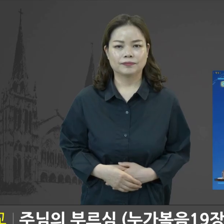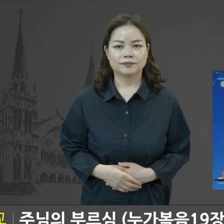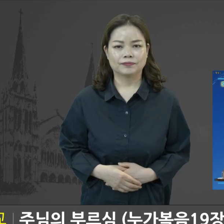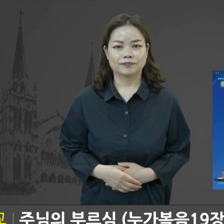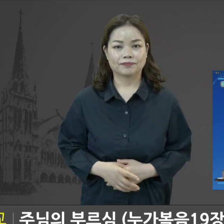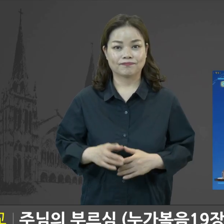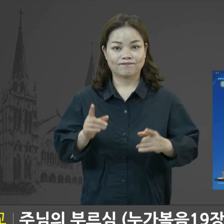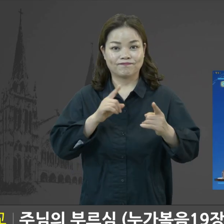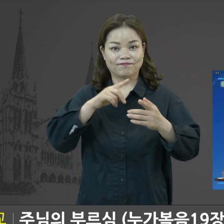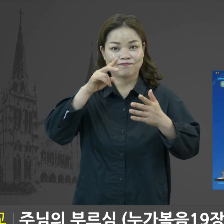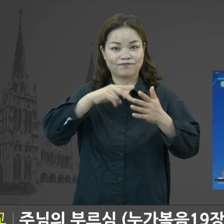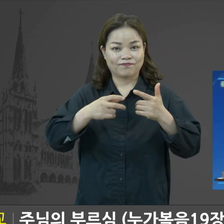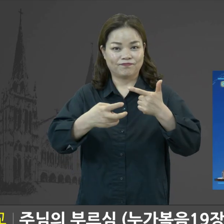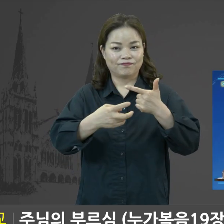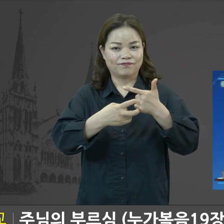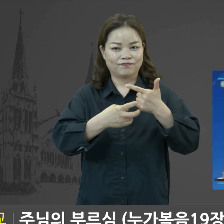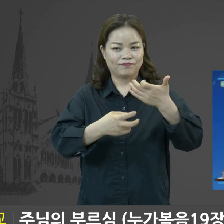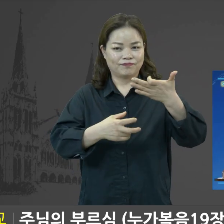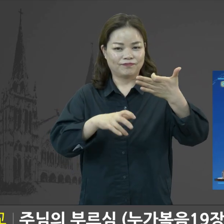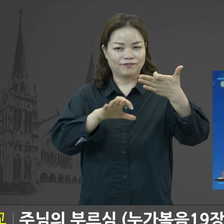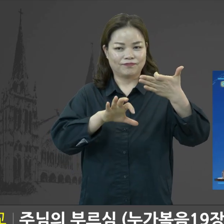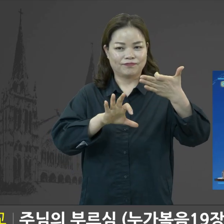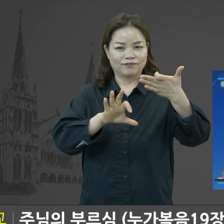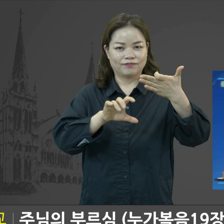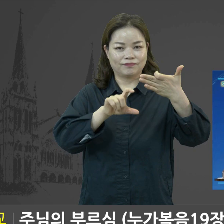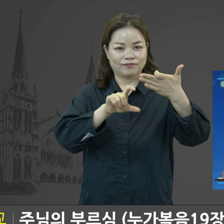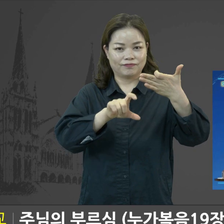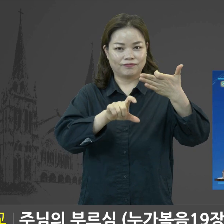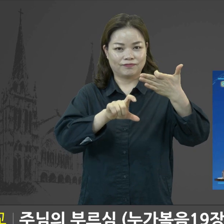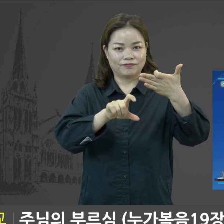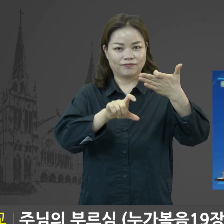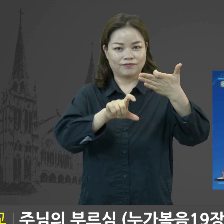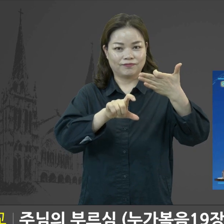말씀 보겠습니다. 누가복음 19장.